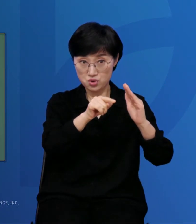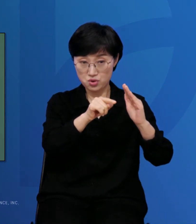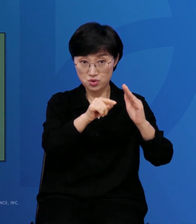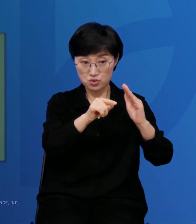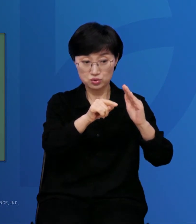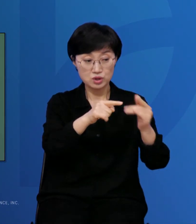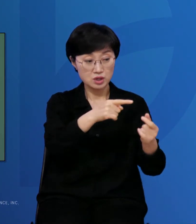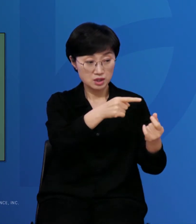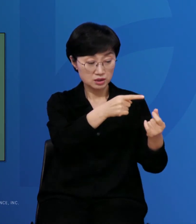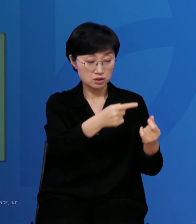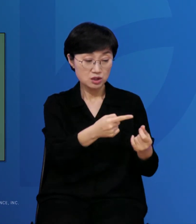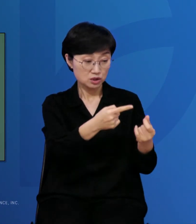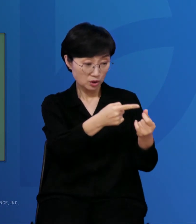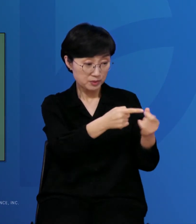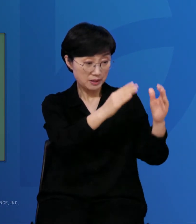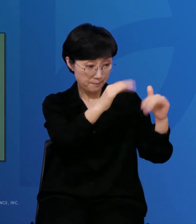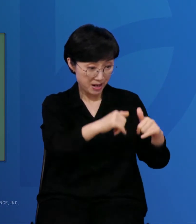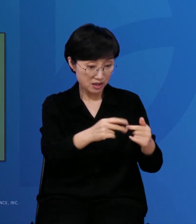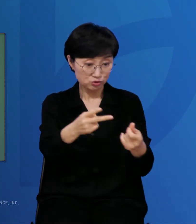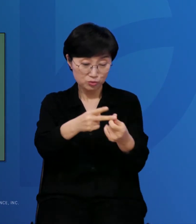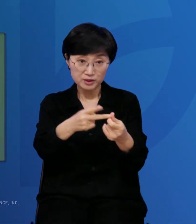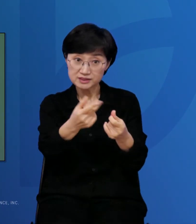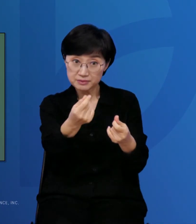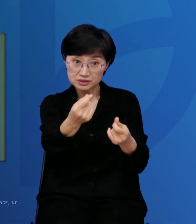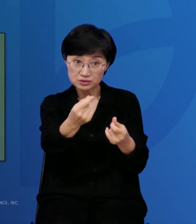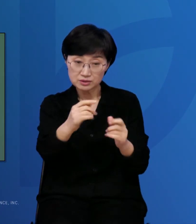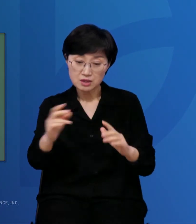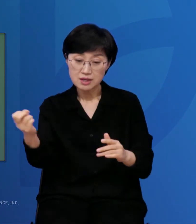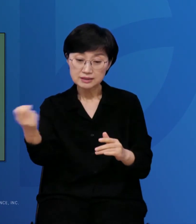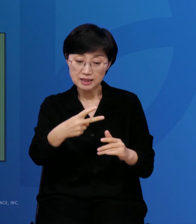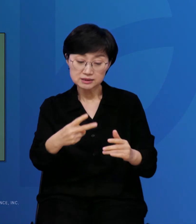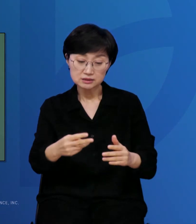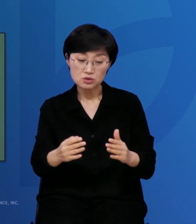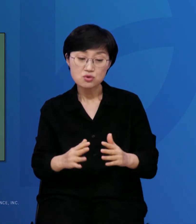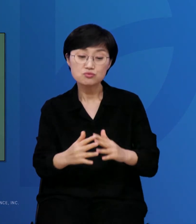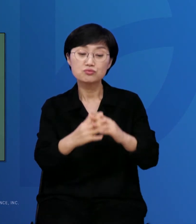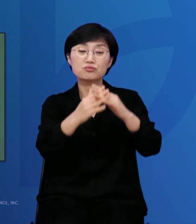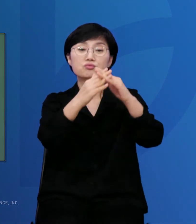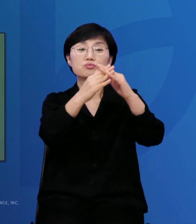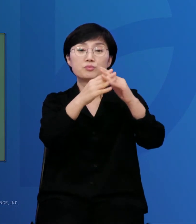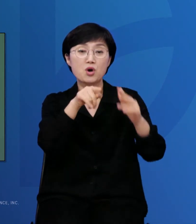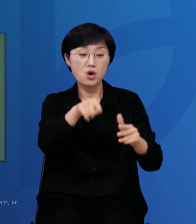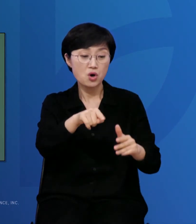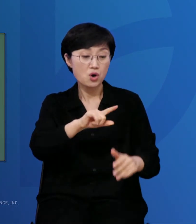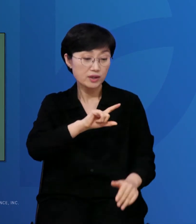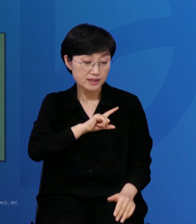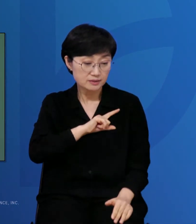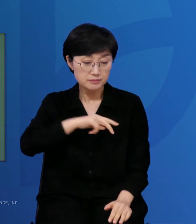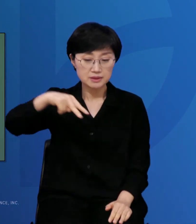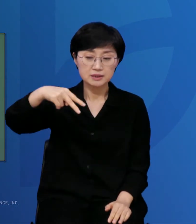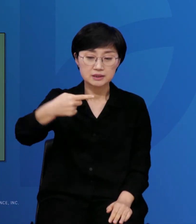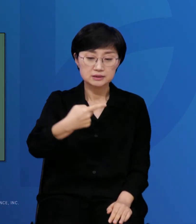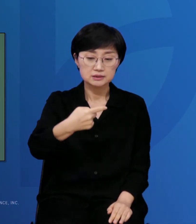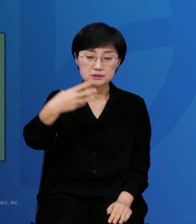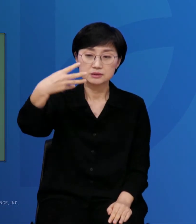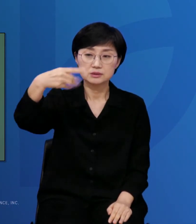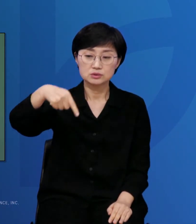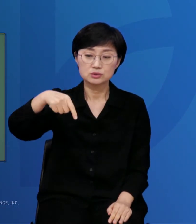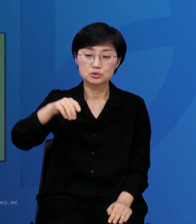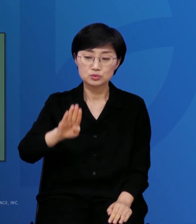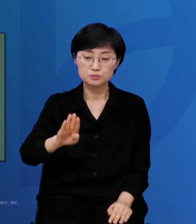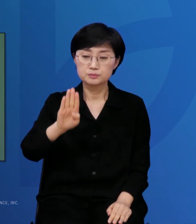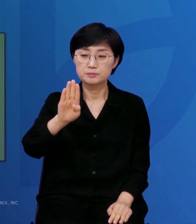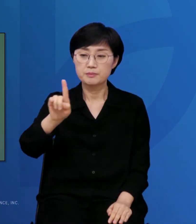제2성전인데 스룹바벨이 안내를 했다고 해서 이걸 보고 스룹바벨 성전 이렇게